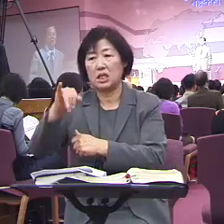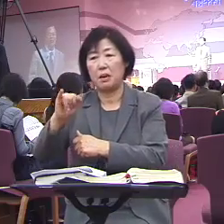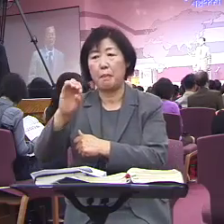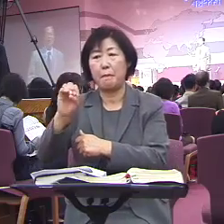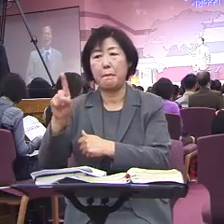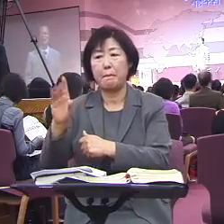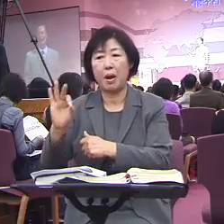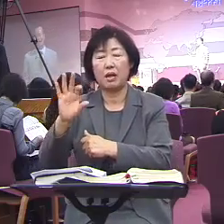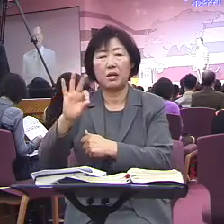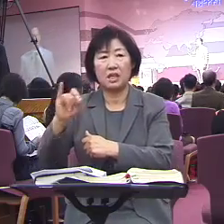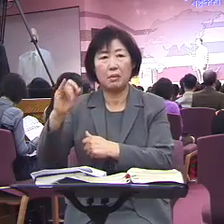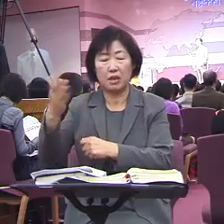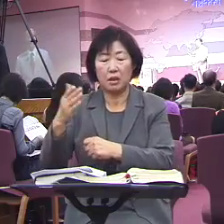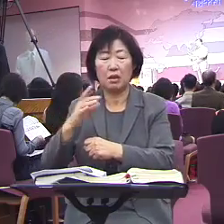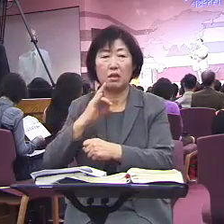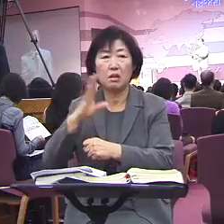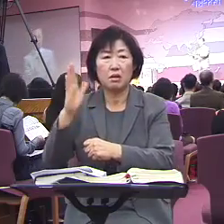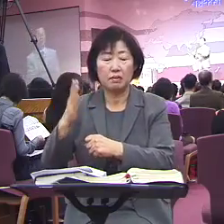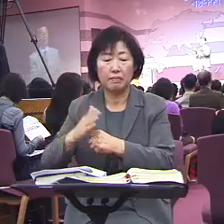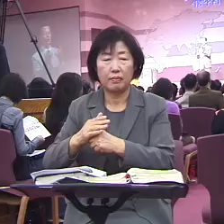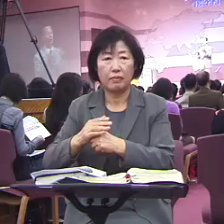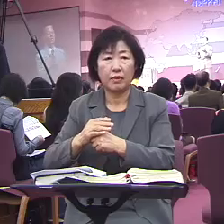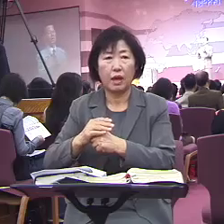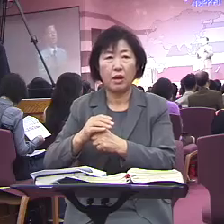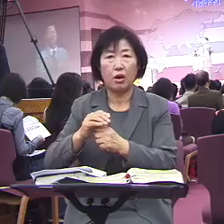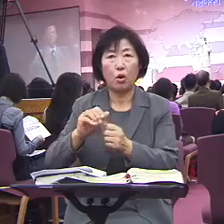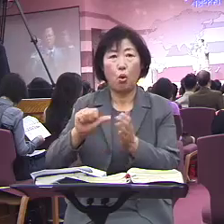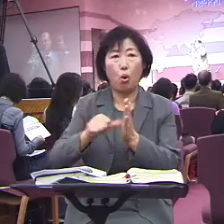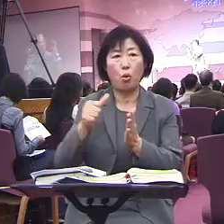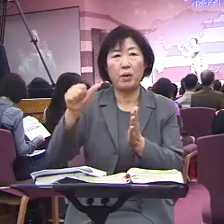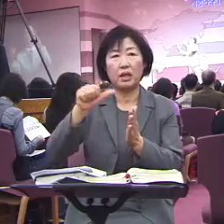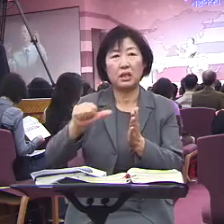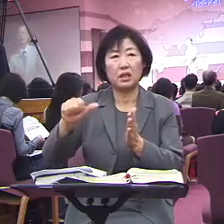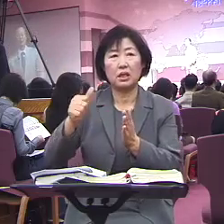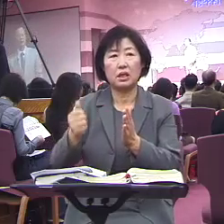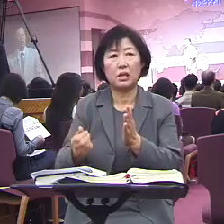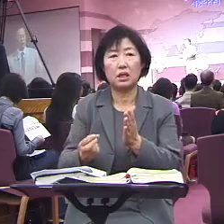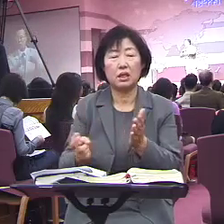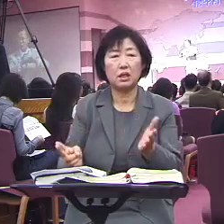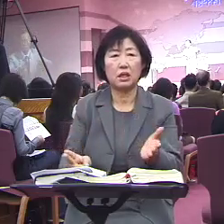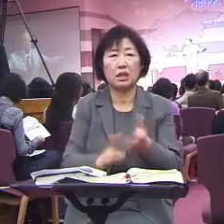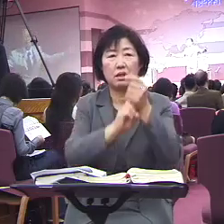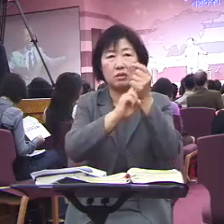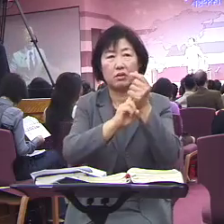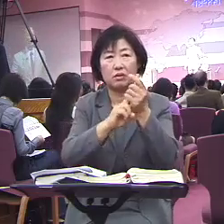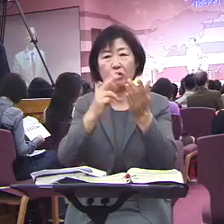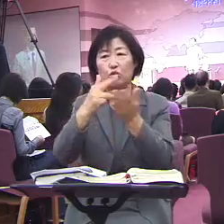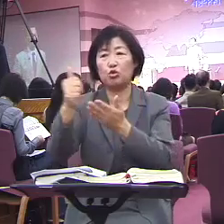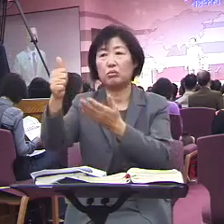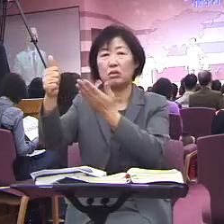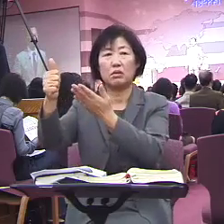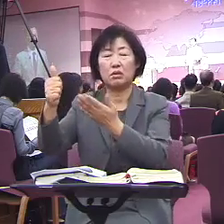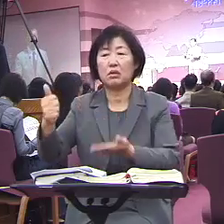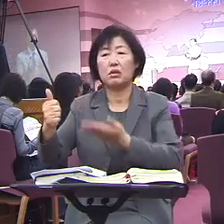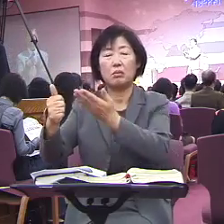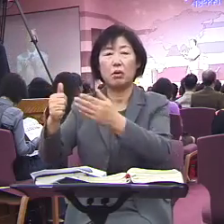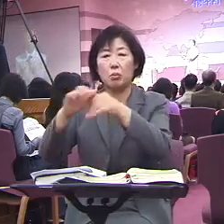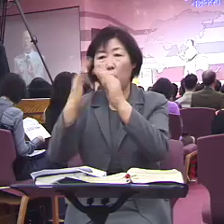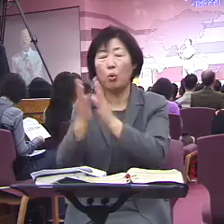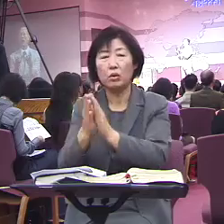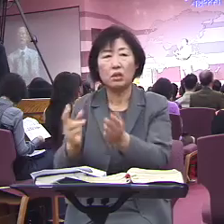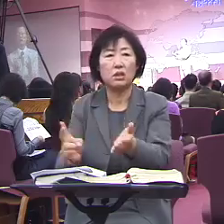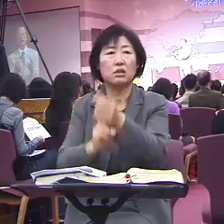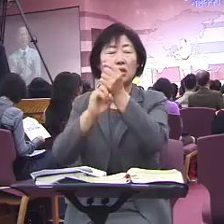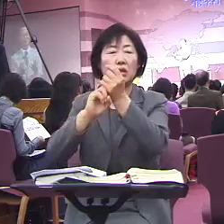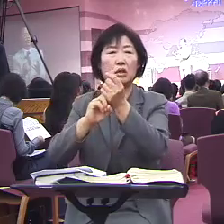오병이어의 사건도 어느 한 아이가 내가 갖고 있는 이 도시락을 주님께 드리면은 거기서 모든 게 끝나는 거예요. 거기서 내가 하나